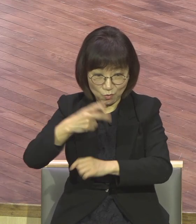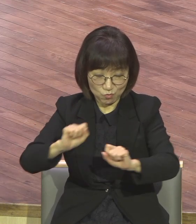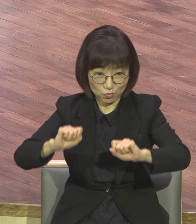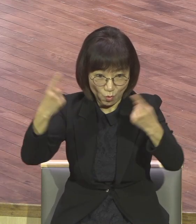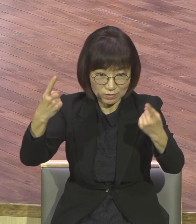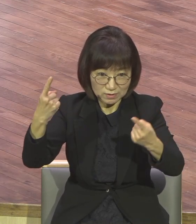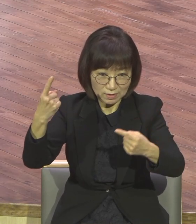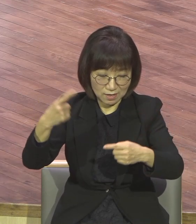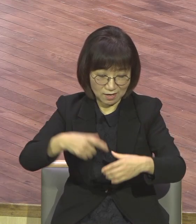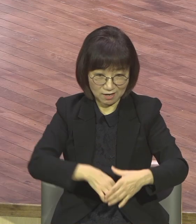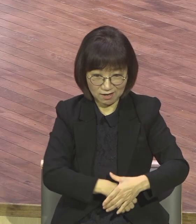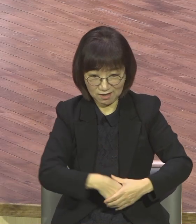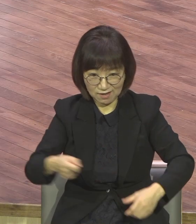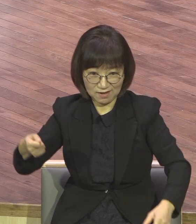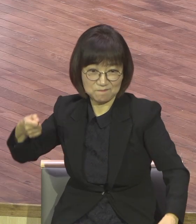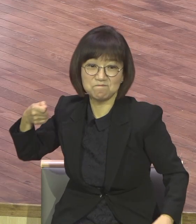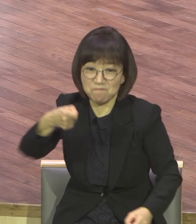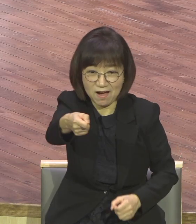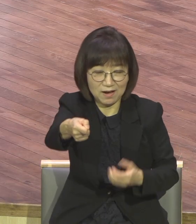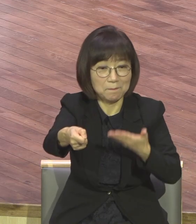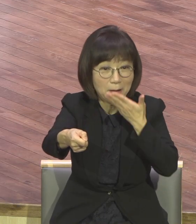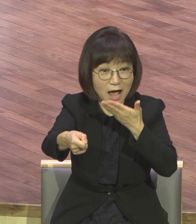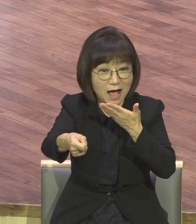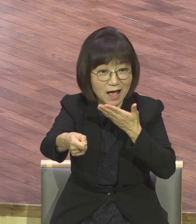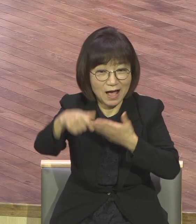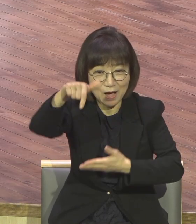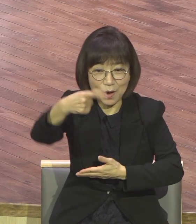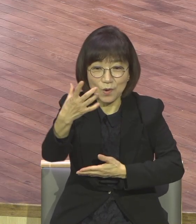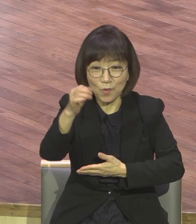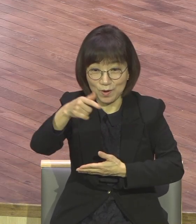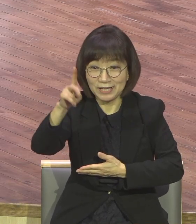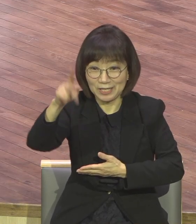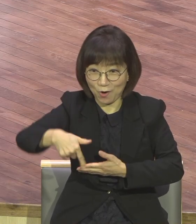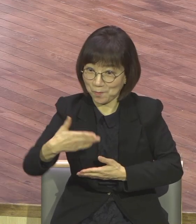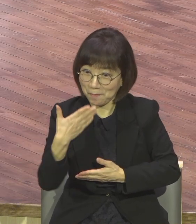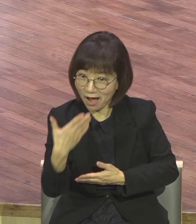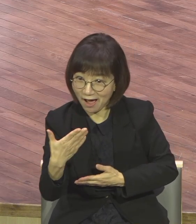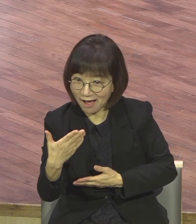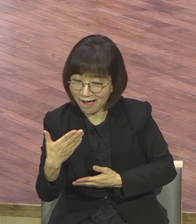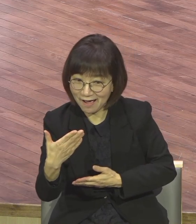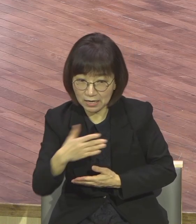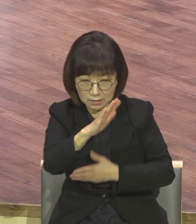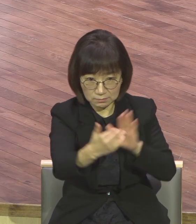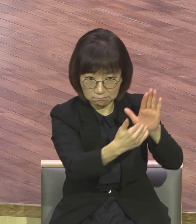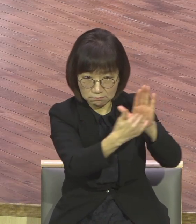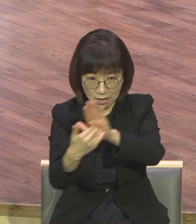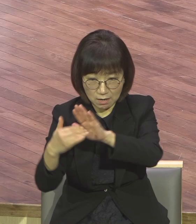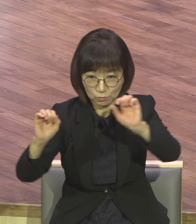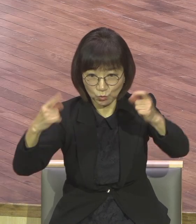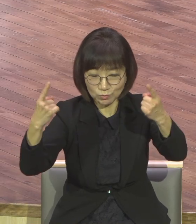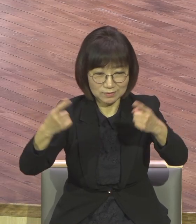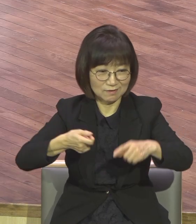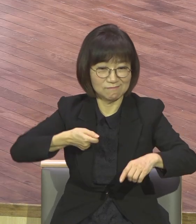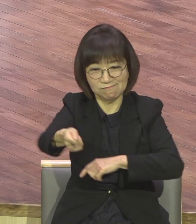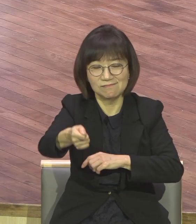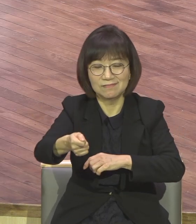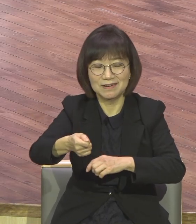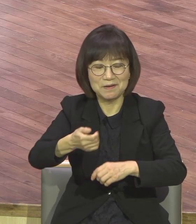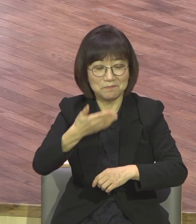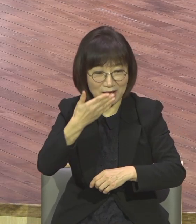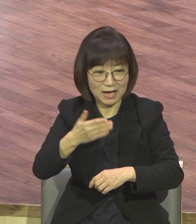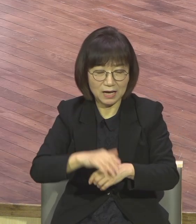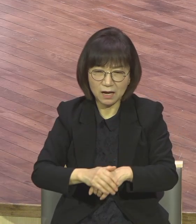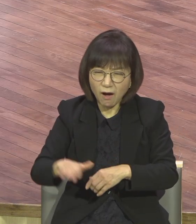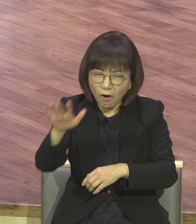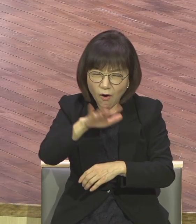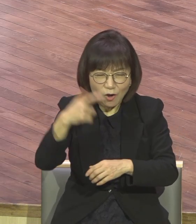공격무기. 공격무기예요. 우리가 사단과의 싸움, 영적 싸움 승리할 수 있는 것은 우리 의지로 안 됩니다. 우리